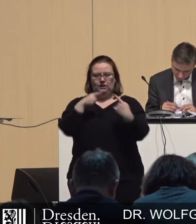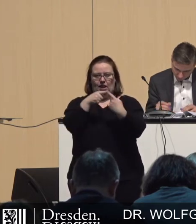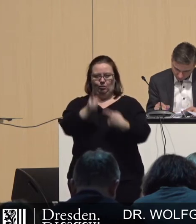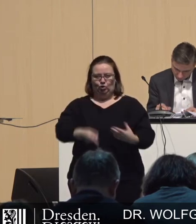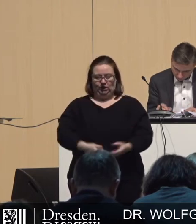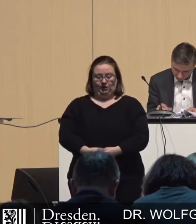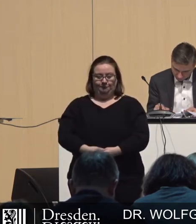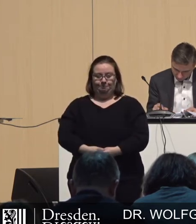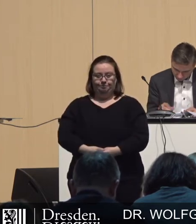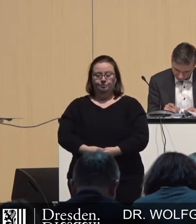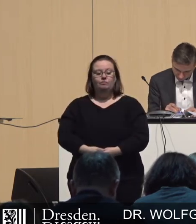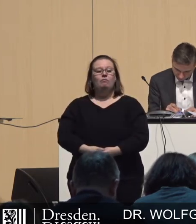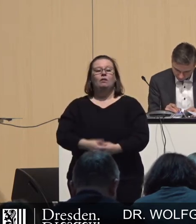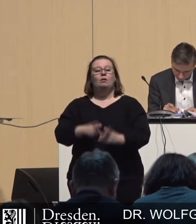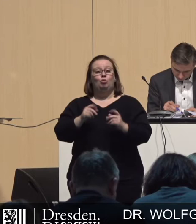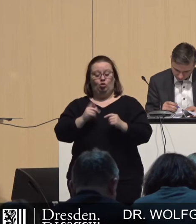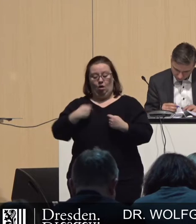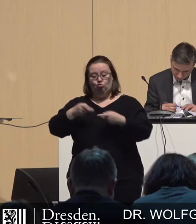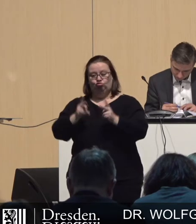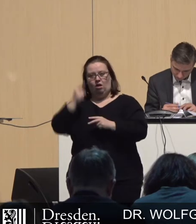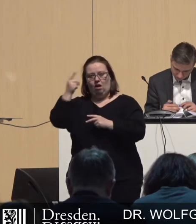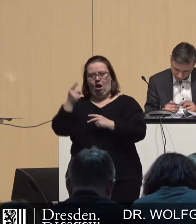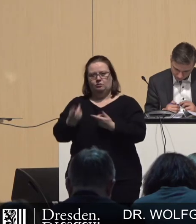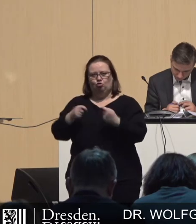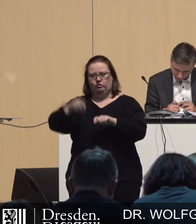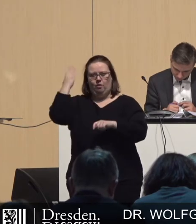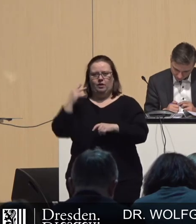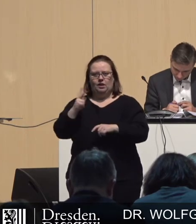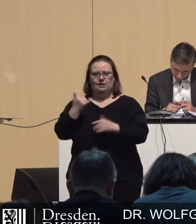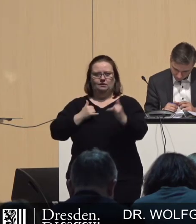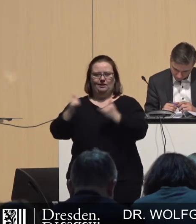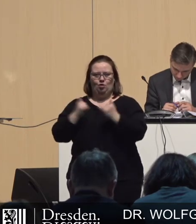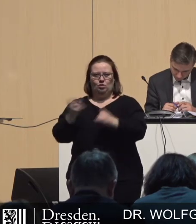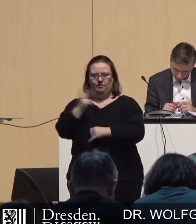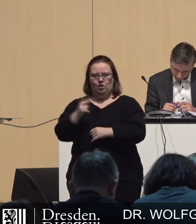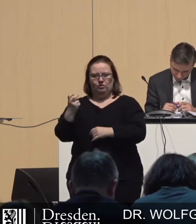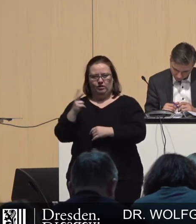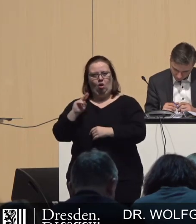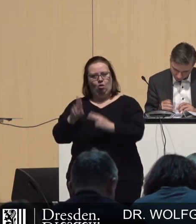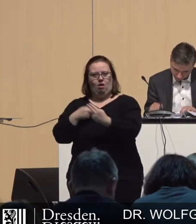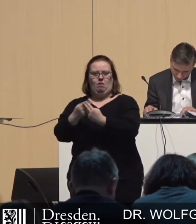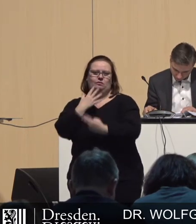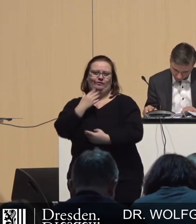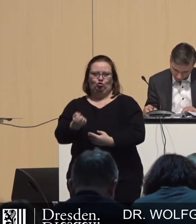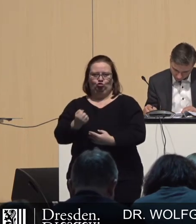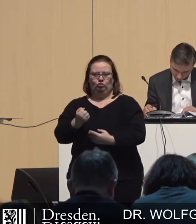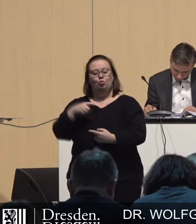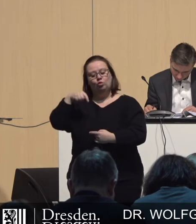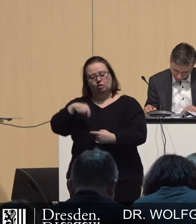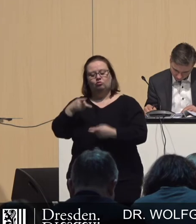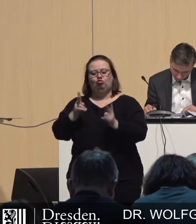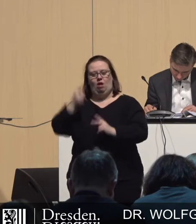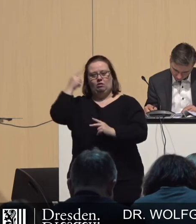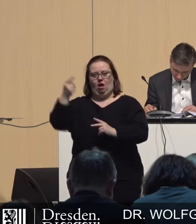entwickeln. Wir wollen damit dem Stadtratsbeschluss vom 30. Januar 2020 Geltung verschaffen, indem